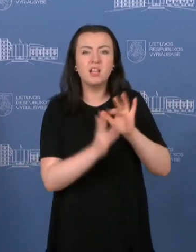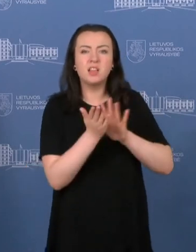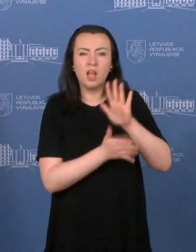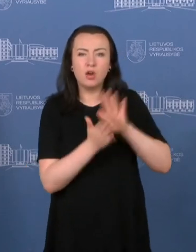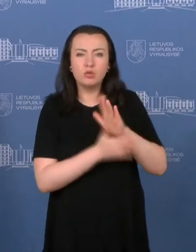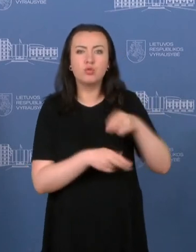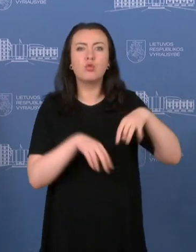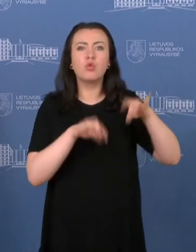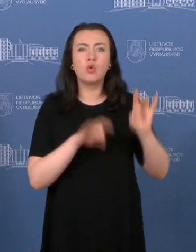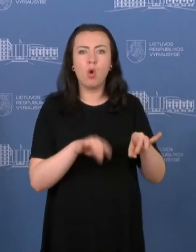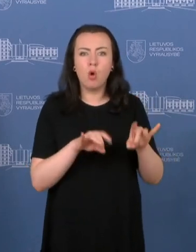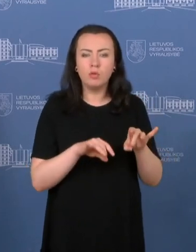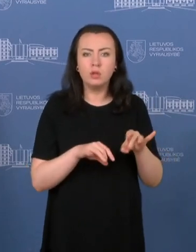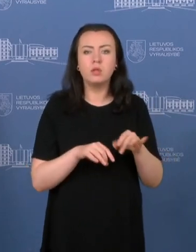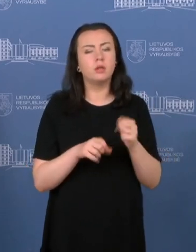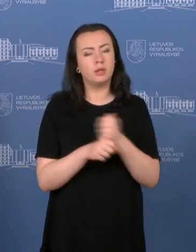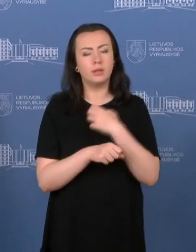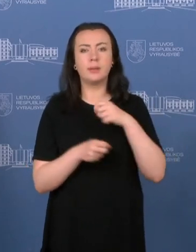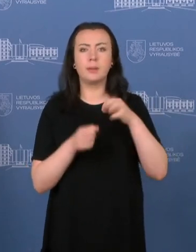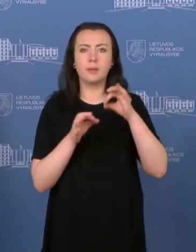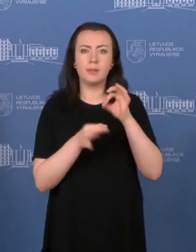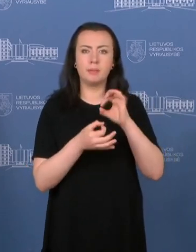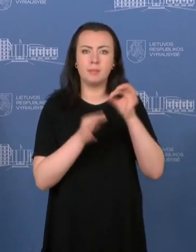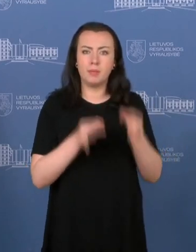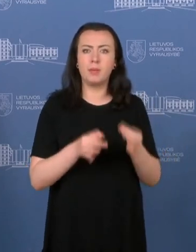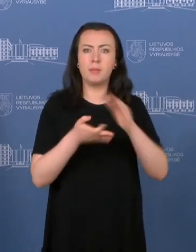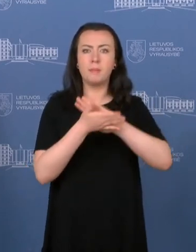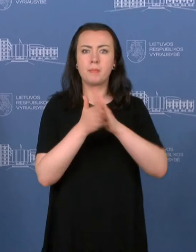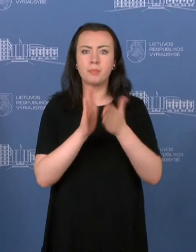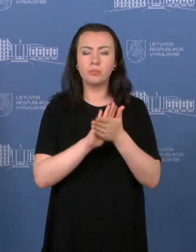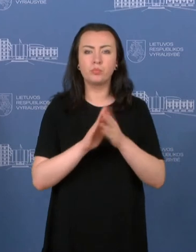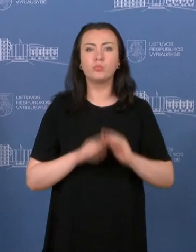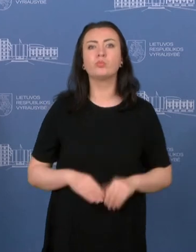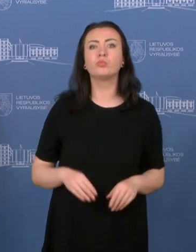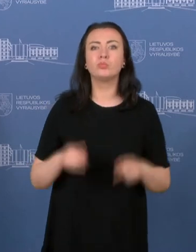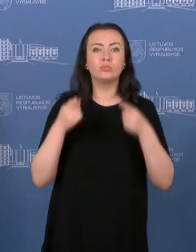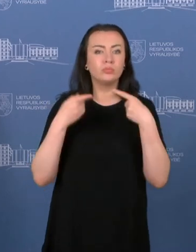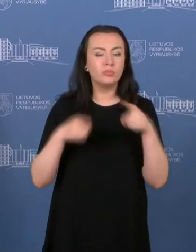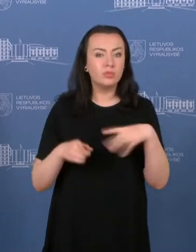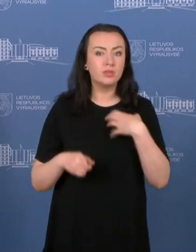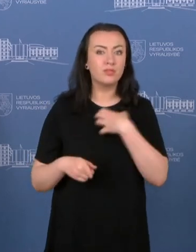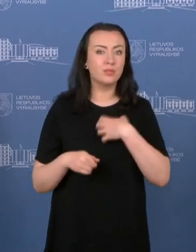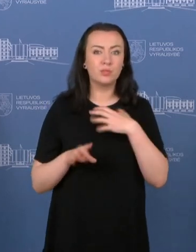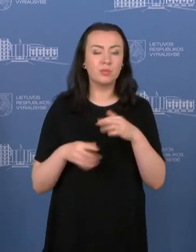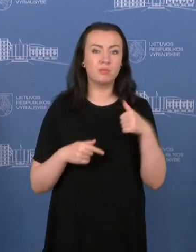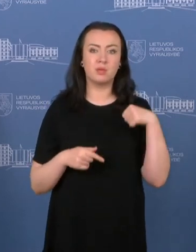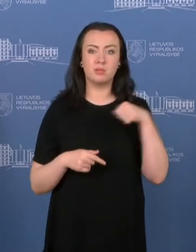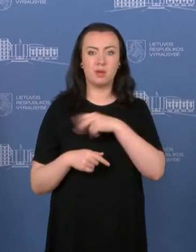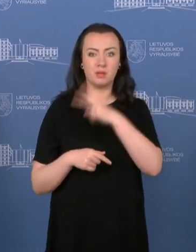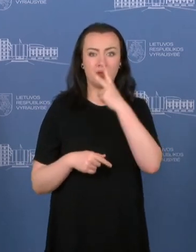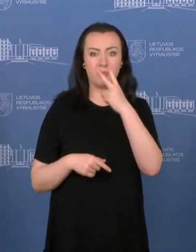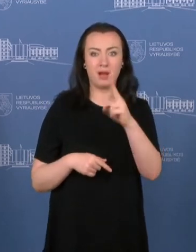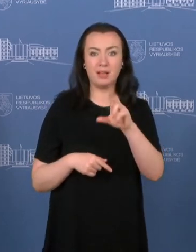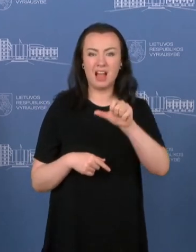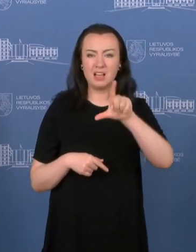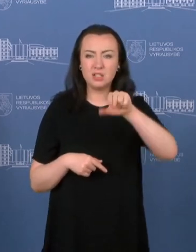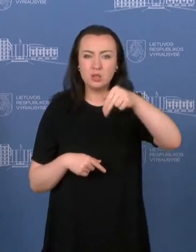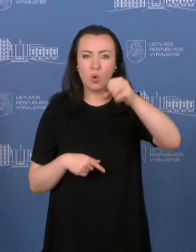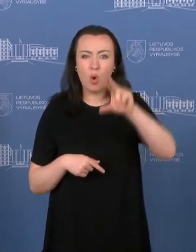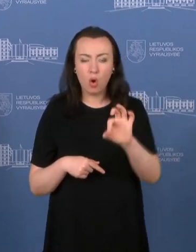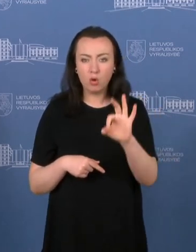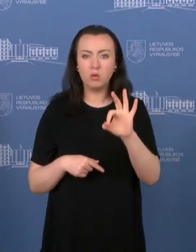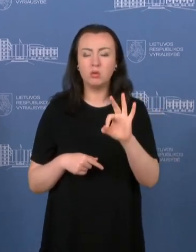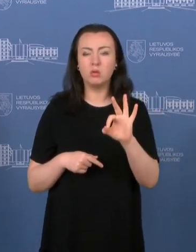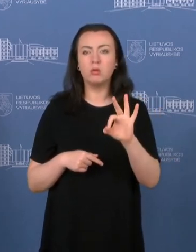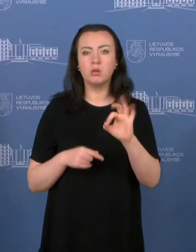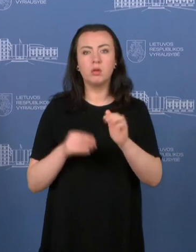teritorijų jam būtų tinkamai pasiruošta. O dar vienas akcentas yra, kad mes matome, kad Klasko